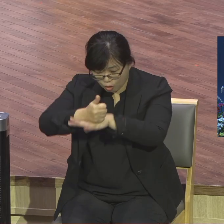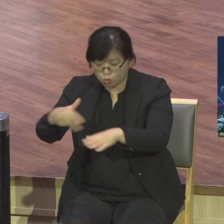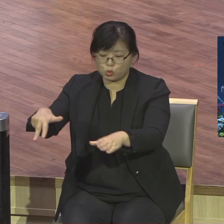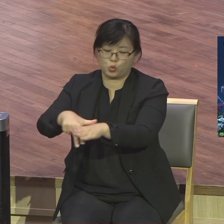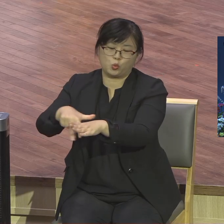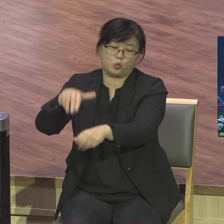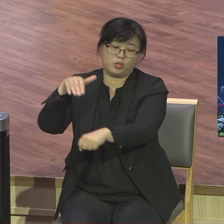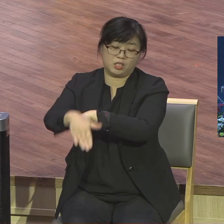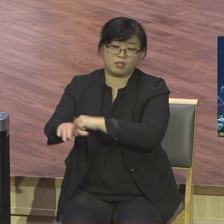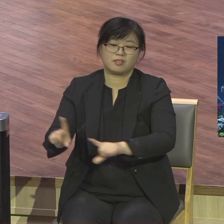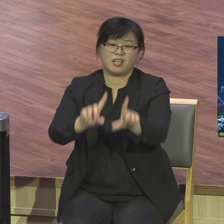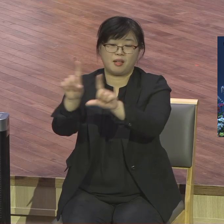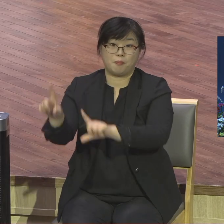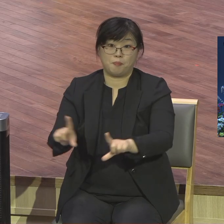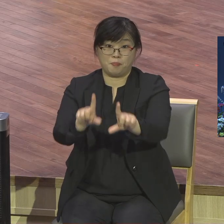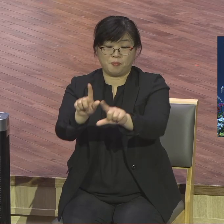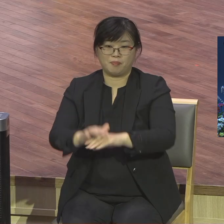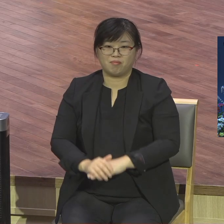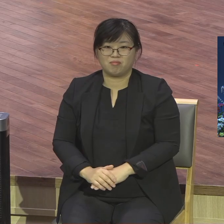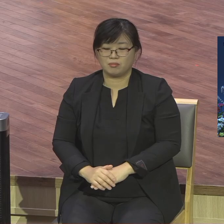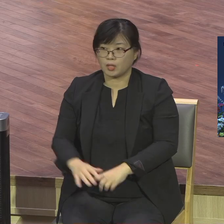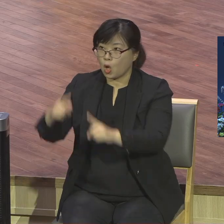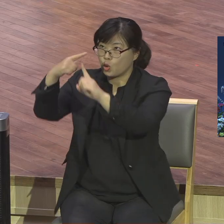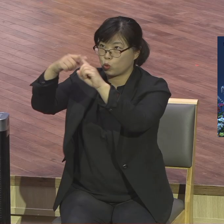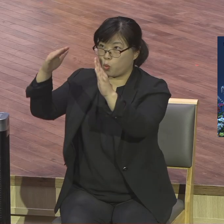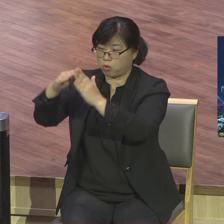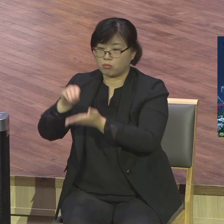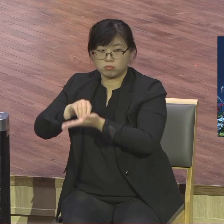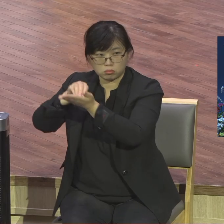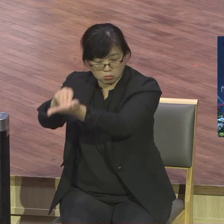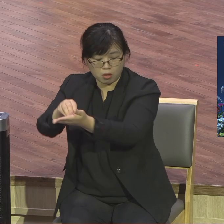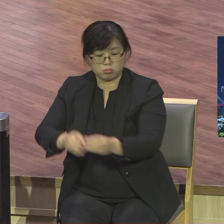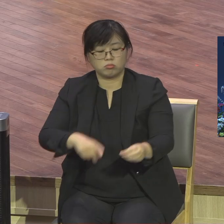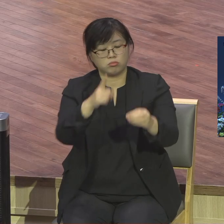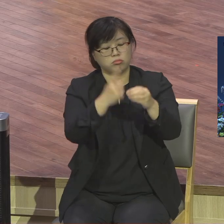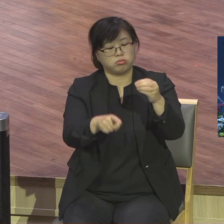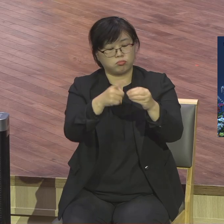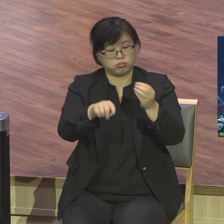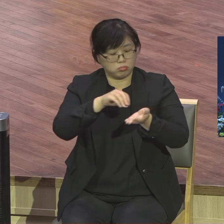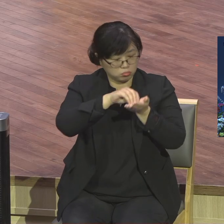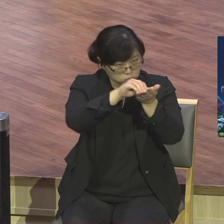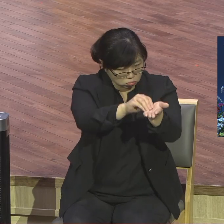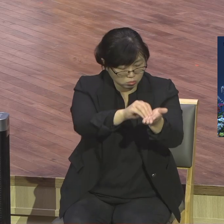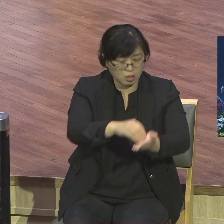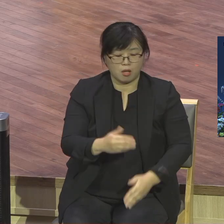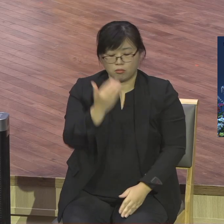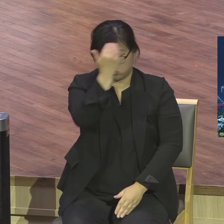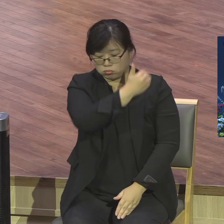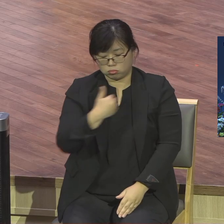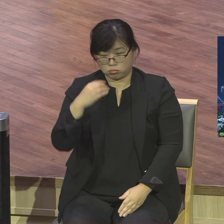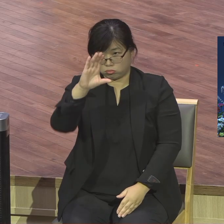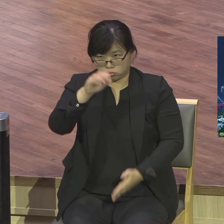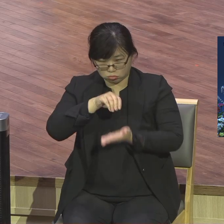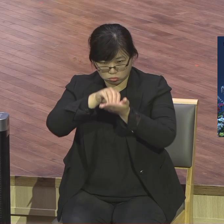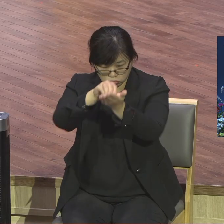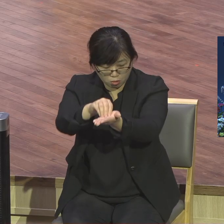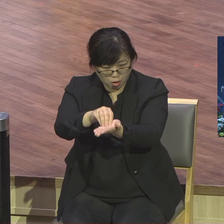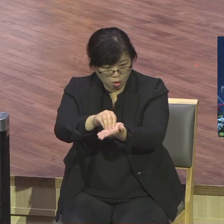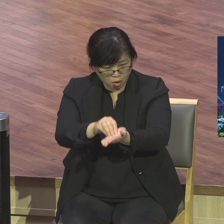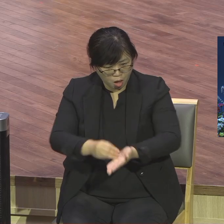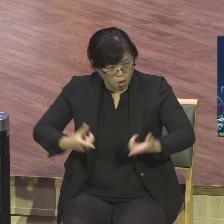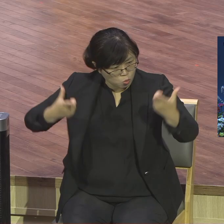기독교든 불교든 천주교든 종교생활하는 사람들의 특징은요. 굉장히 힘들게 다닙니다.